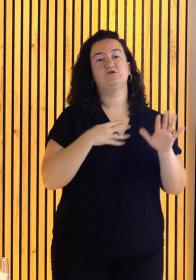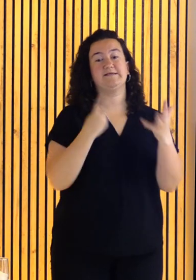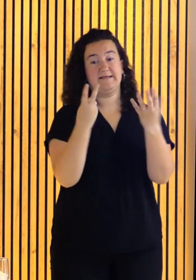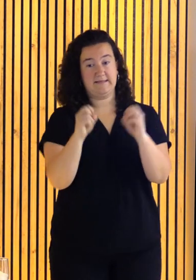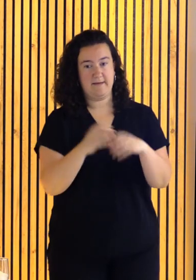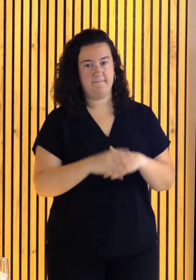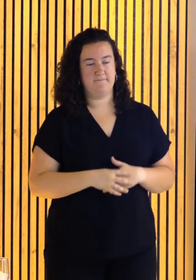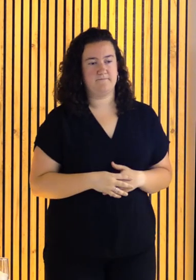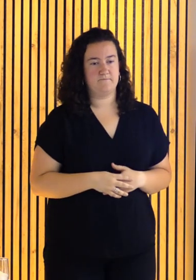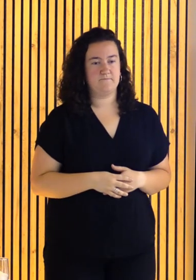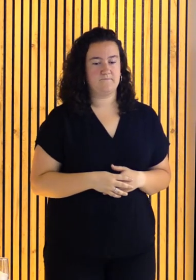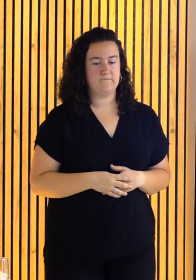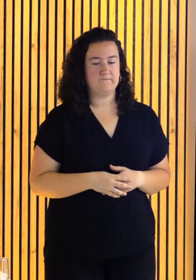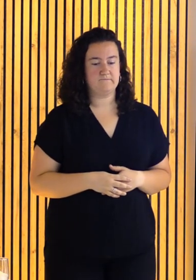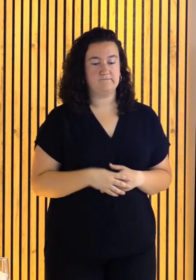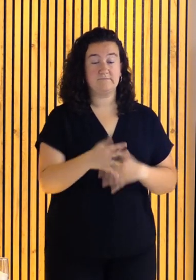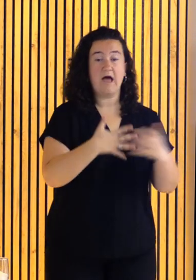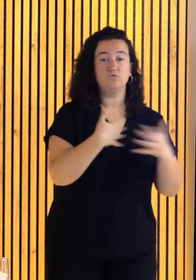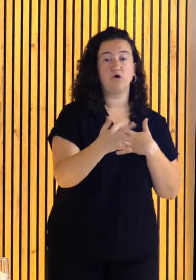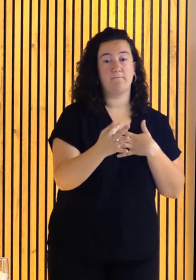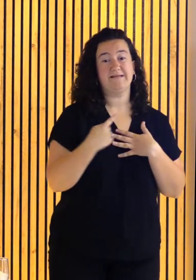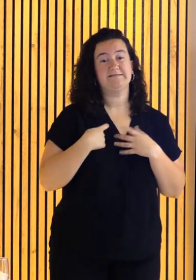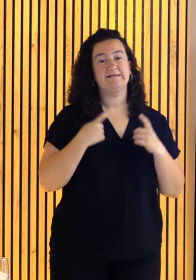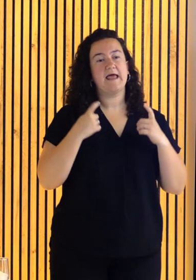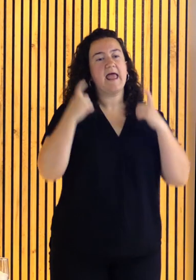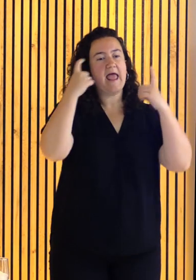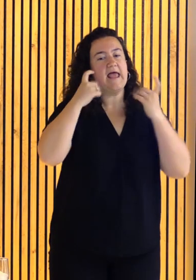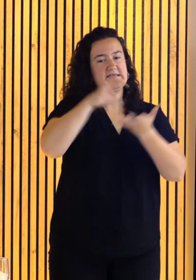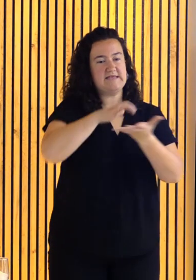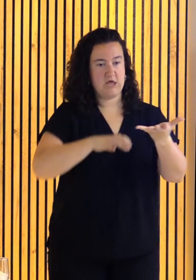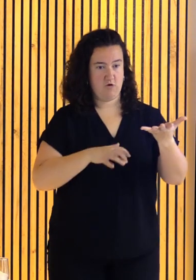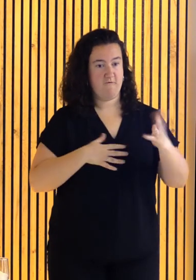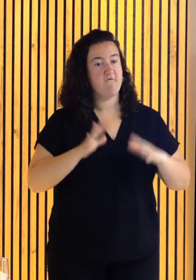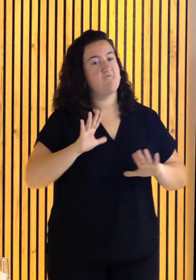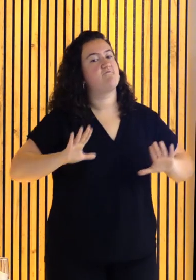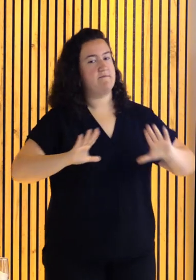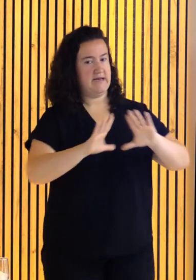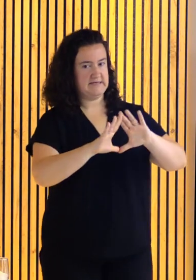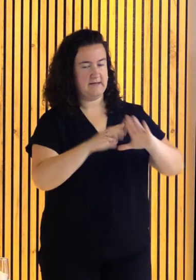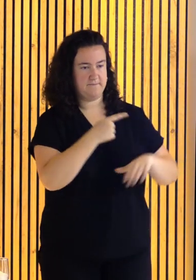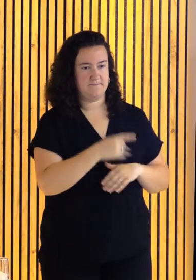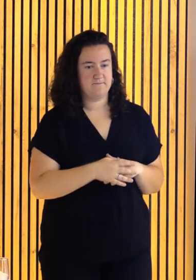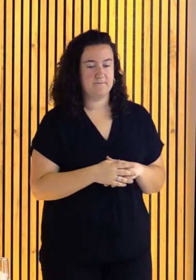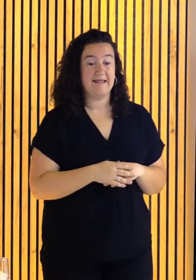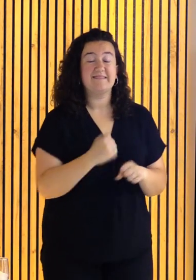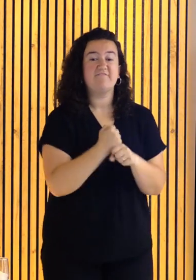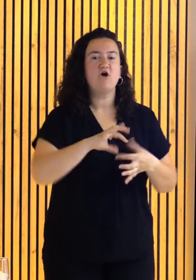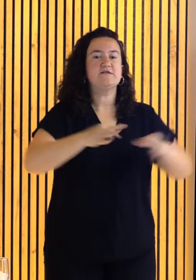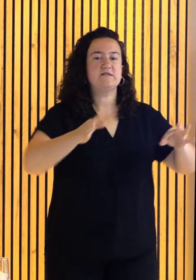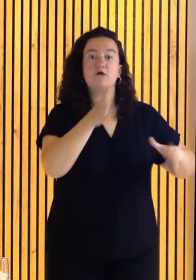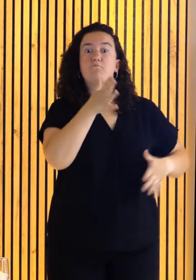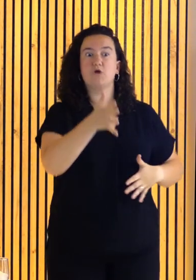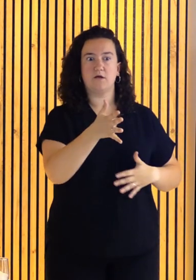eta saiakeragile feministak bildu zuen, eta bueno, lan aitzindari izan zen, zeren liburuan